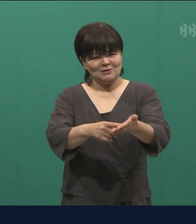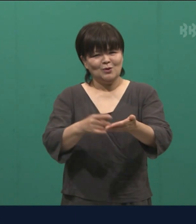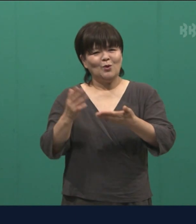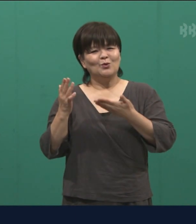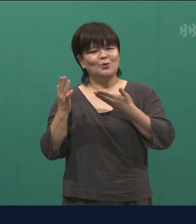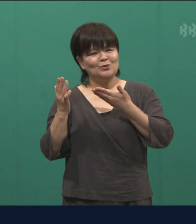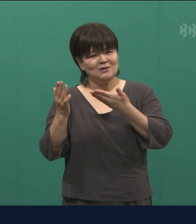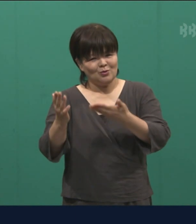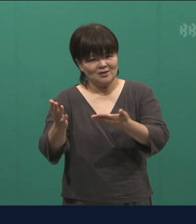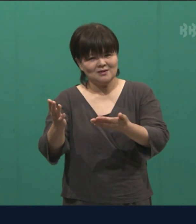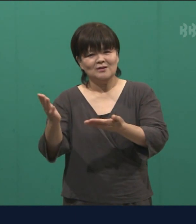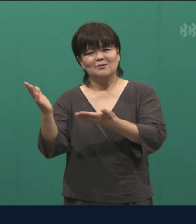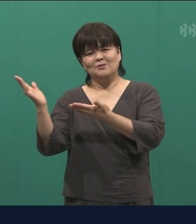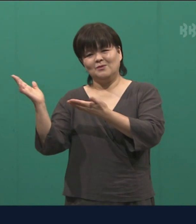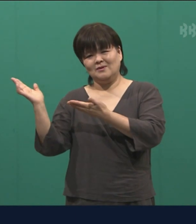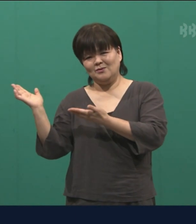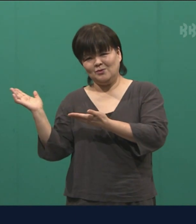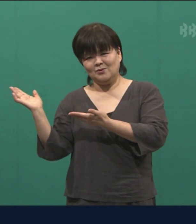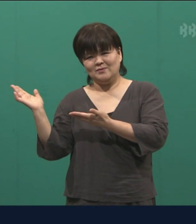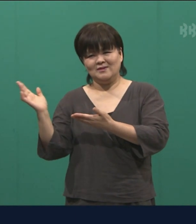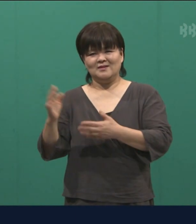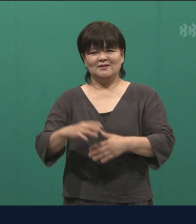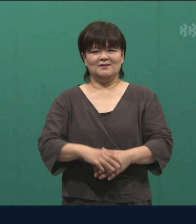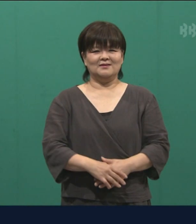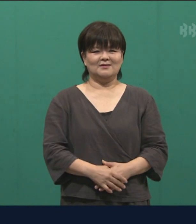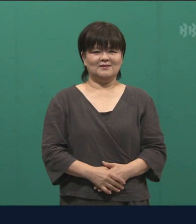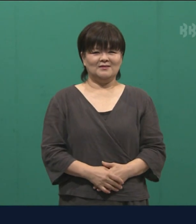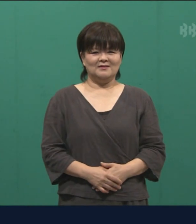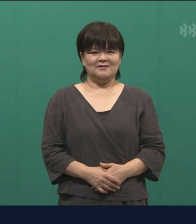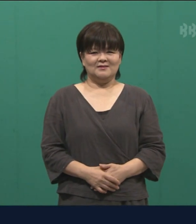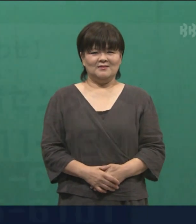お申し込みやお問い合わせはご覧のところまで。